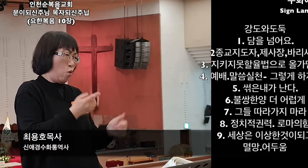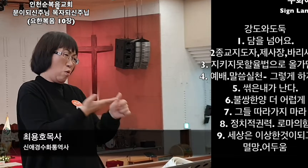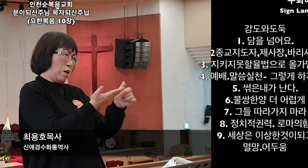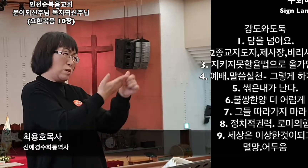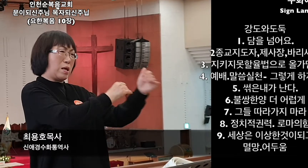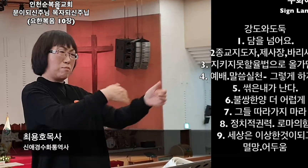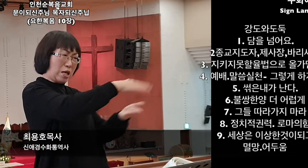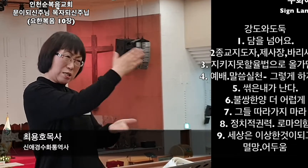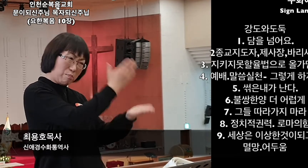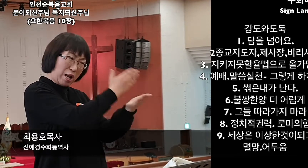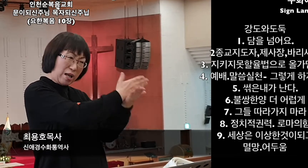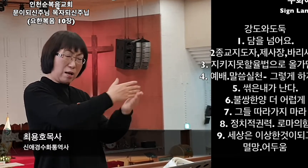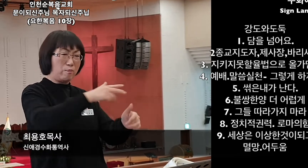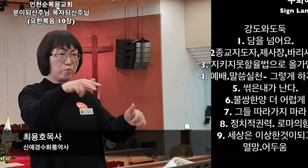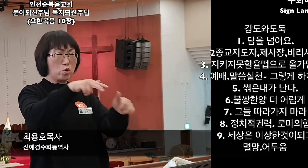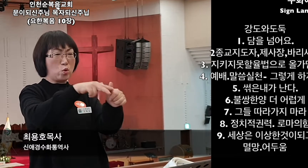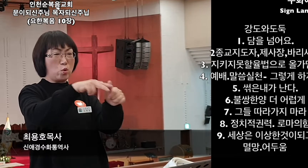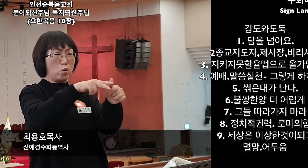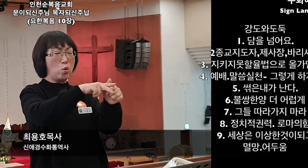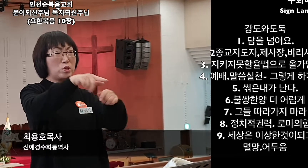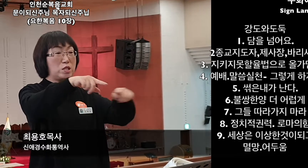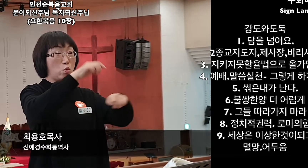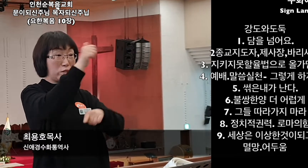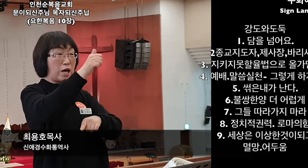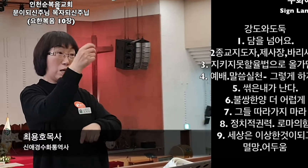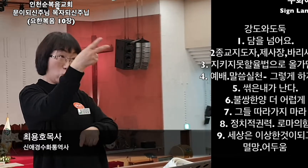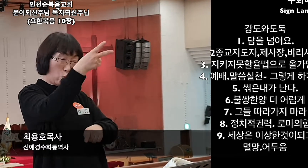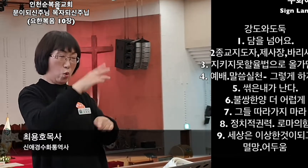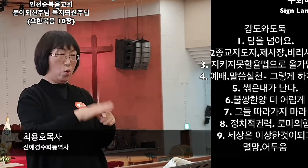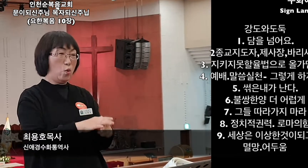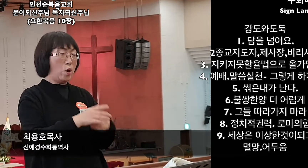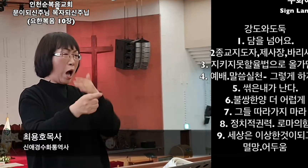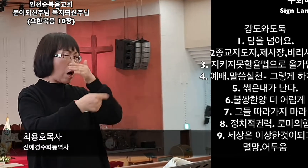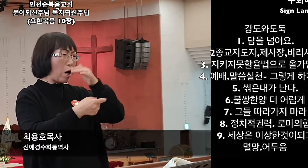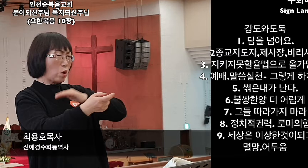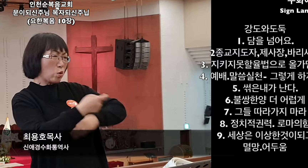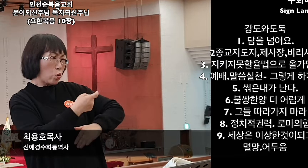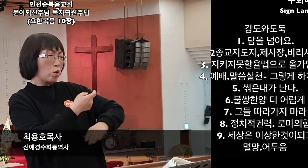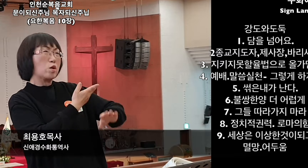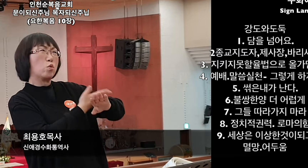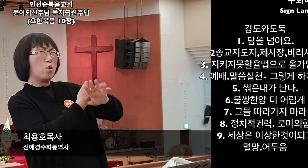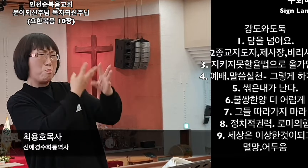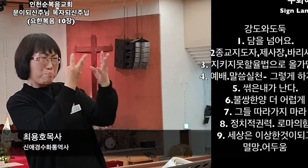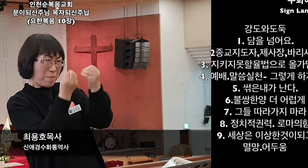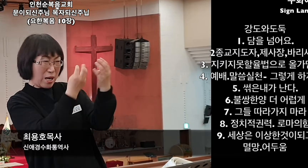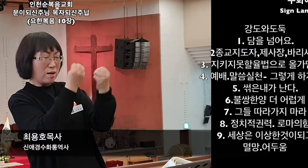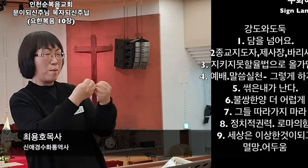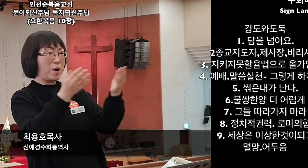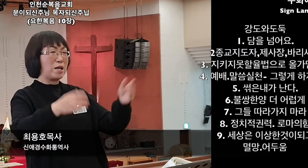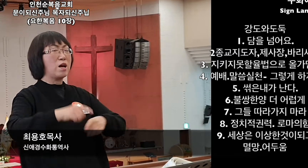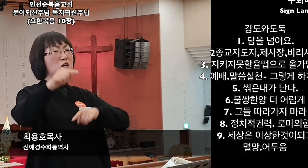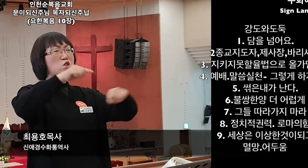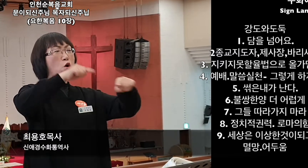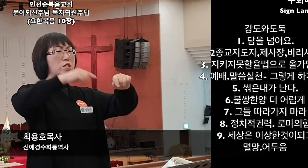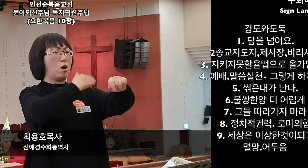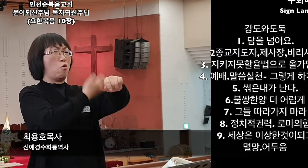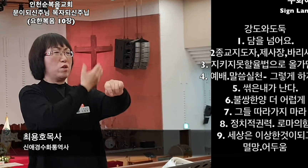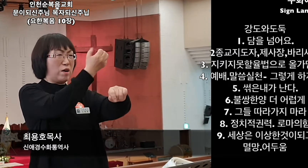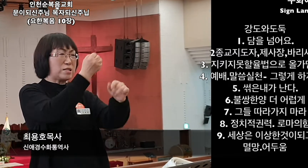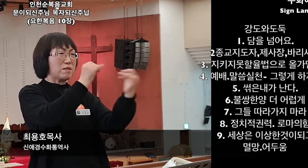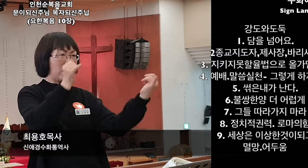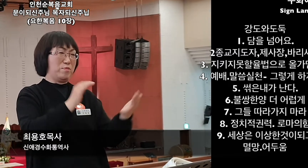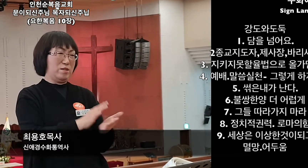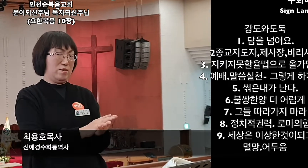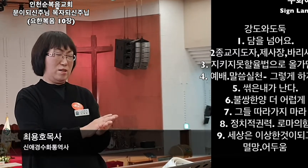종교 지도자들만 강도와 절도는 아니었을 겁니다. 이 당시 강도와 도둑들은 또 있었겠죠. 많은 정치적인 권력을 가진